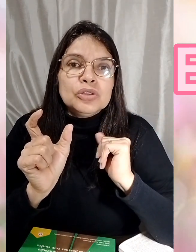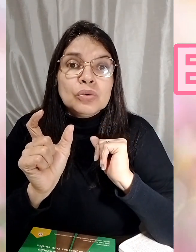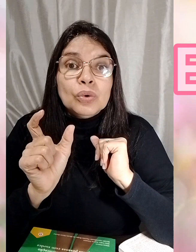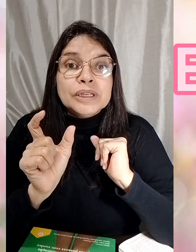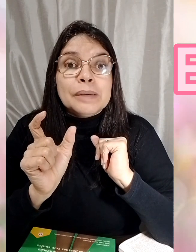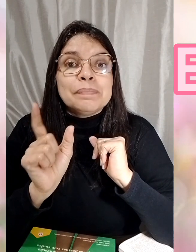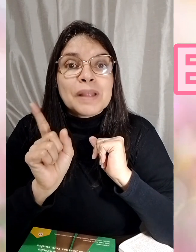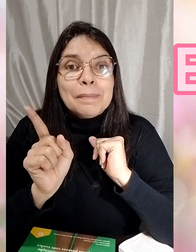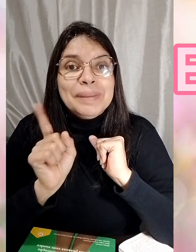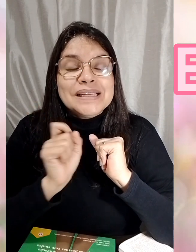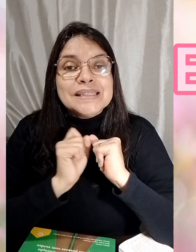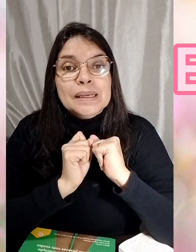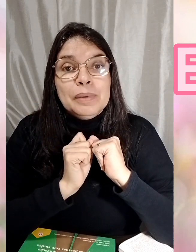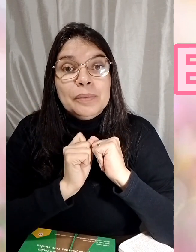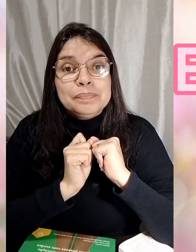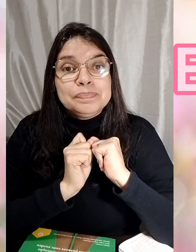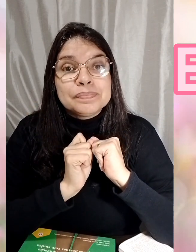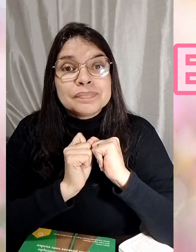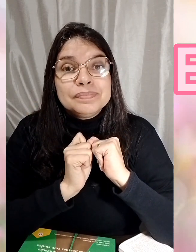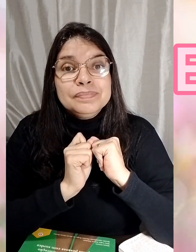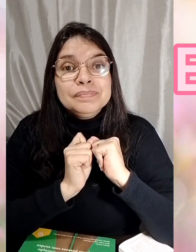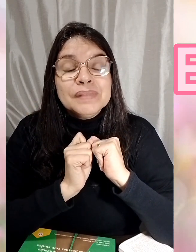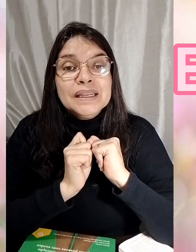estou muito gorda. Perceba.